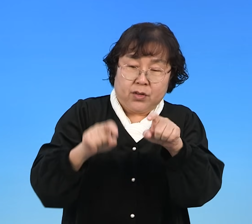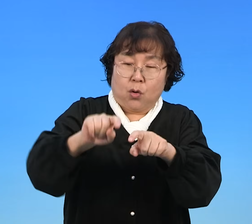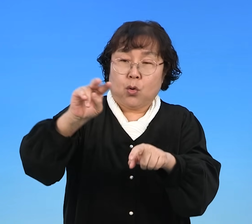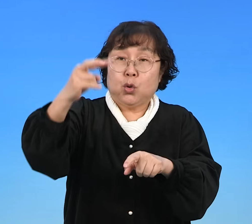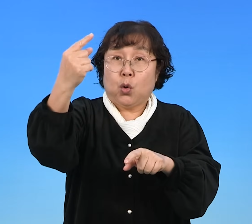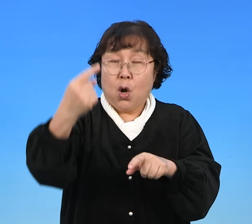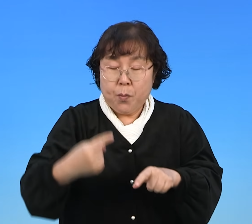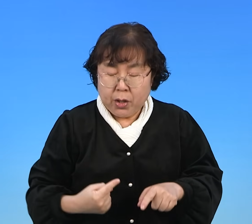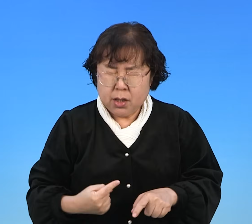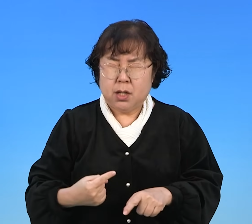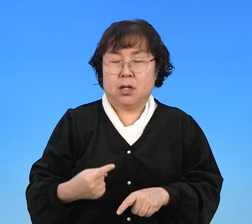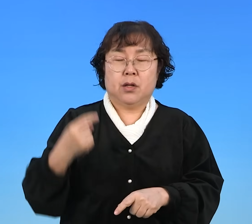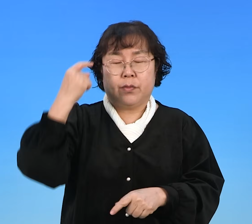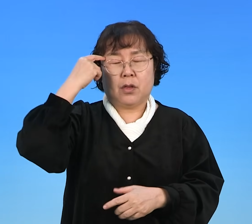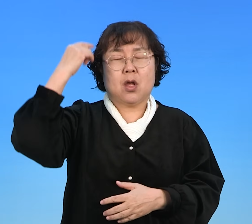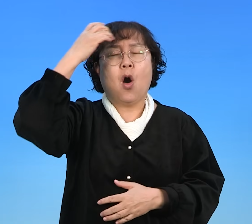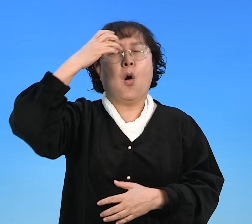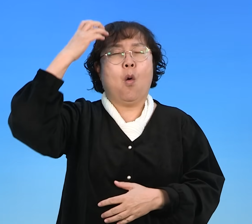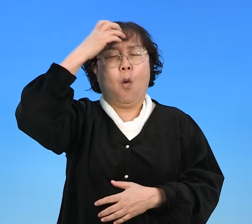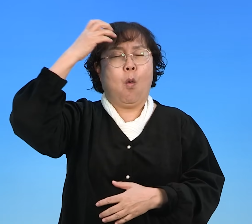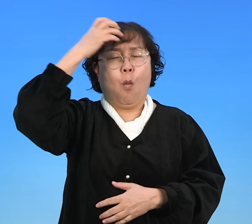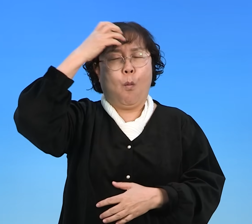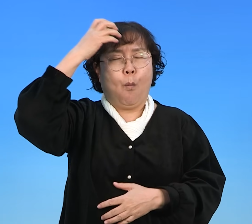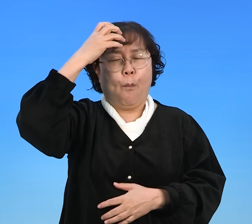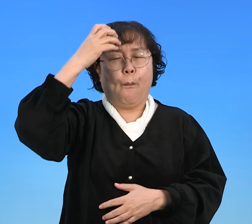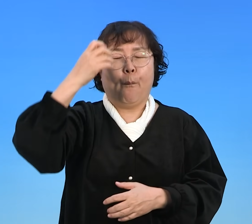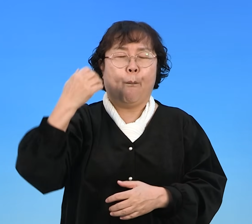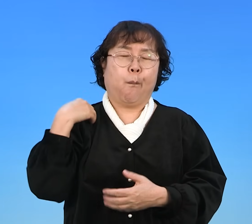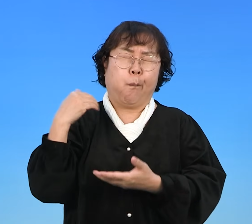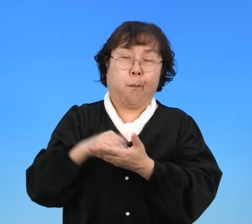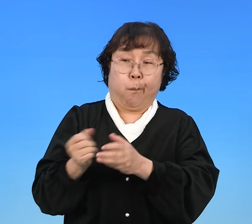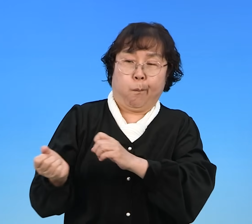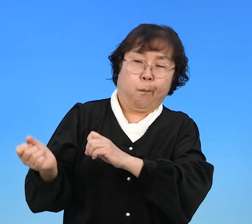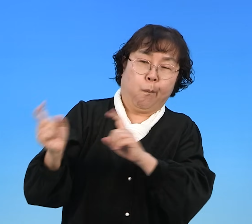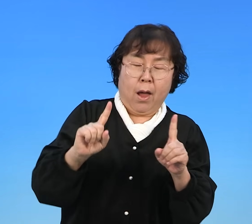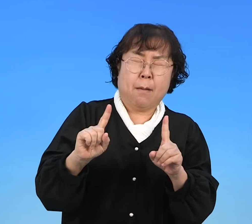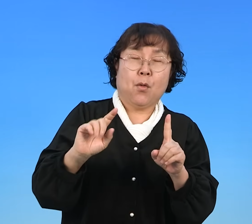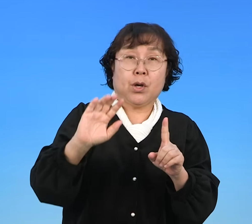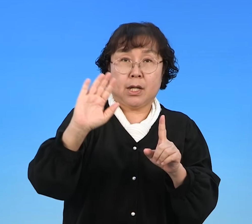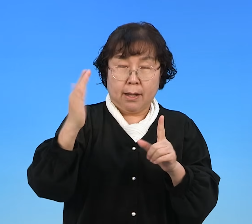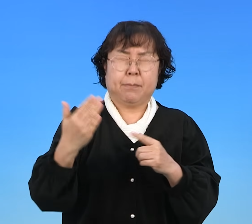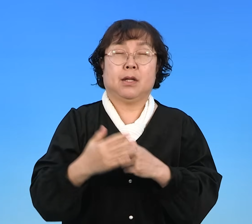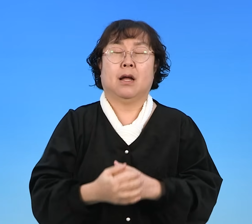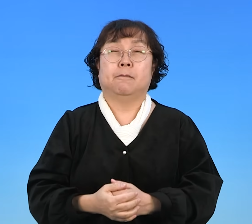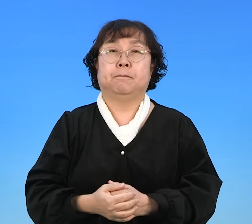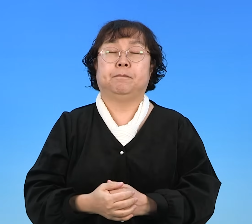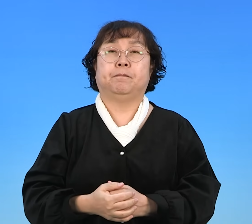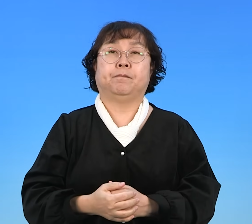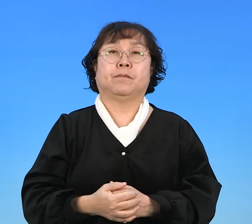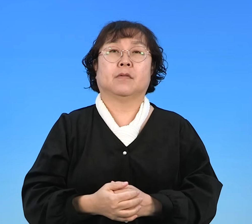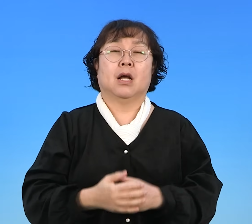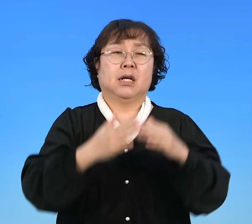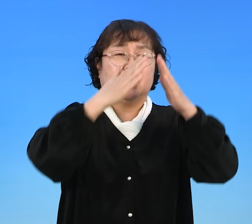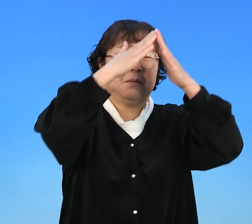돼요. 그리고 많은 전문가들이 그게 너무나 우리 신체의 원리라고 그런 말을 하더라고요.